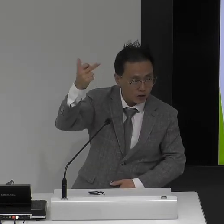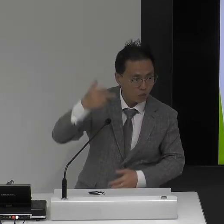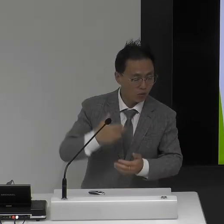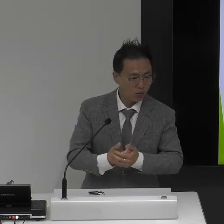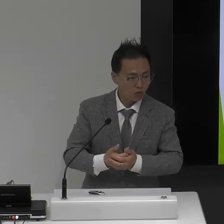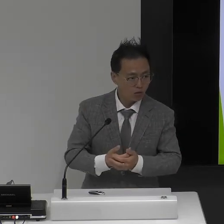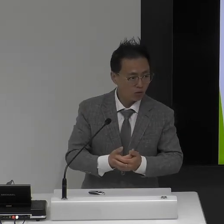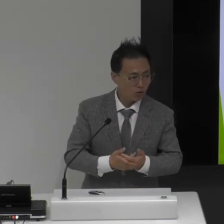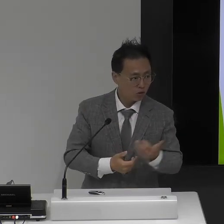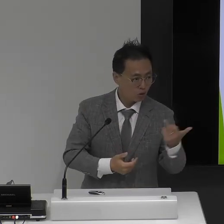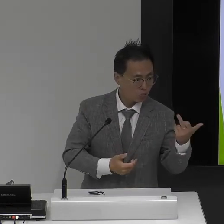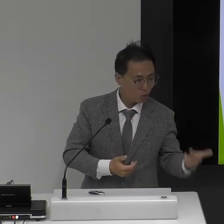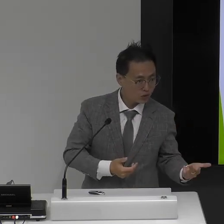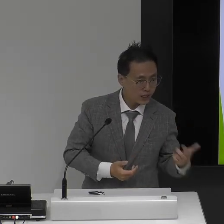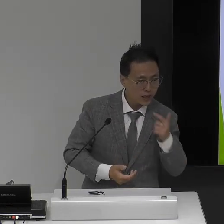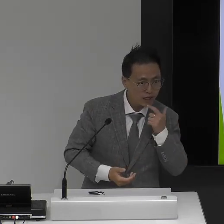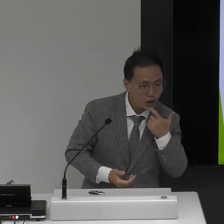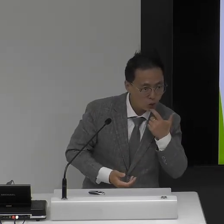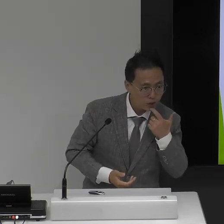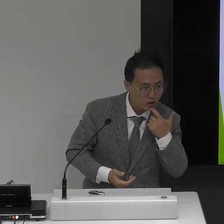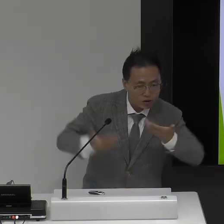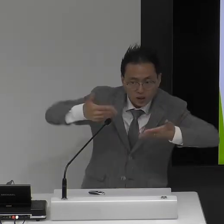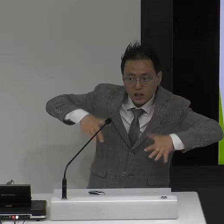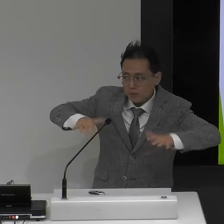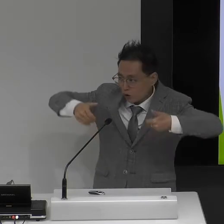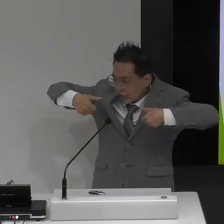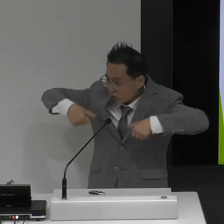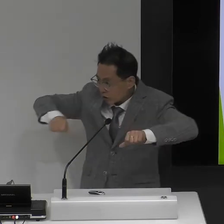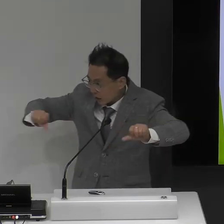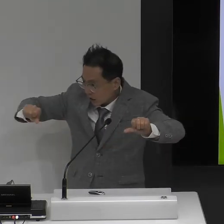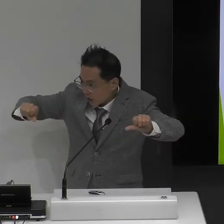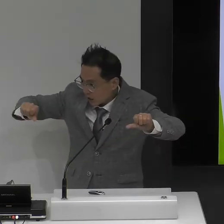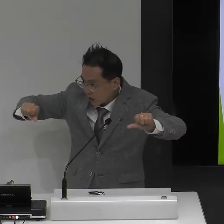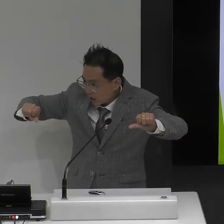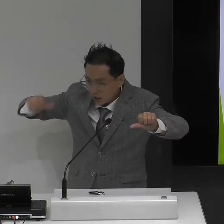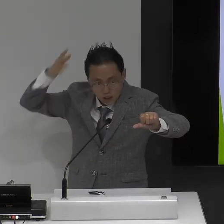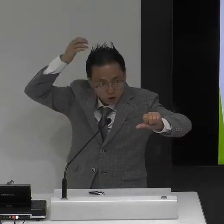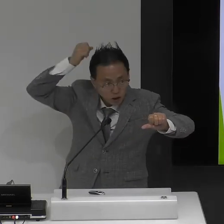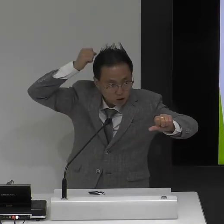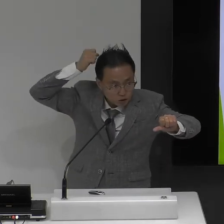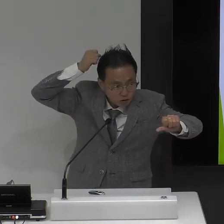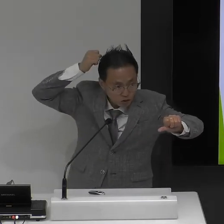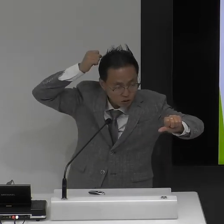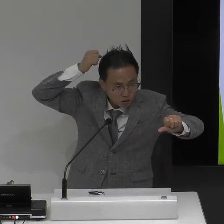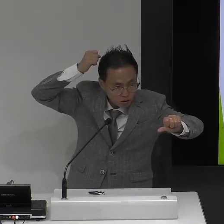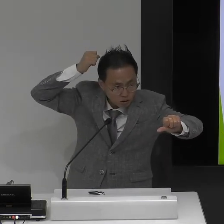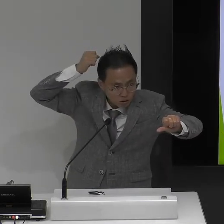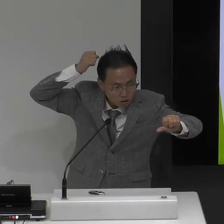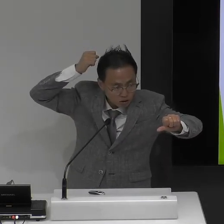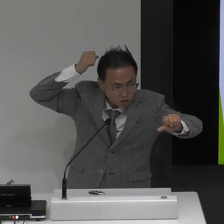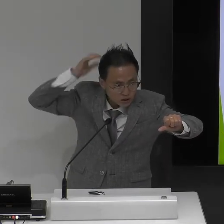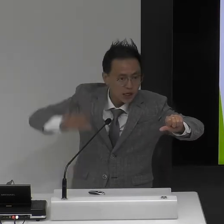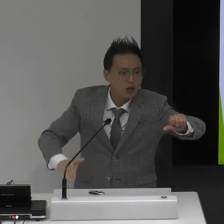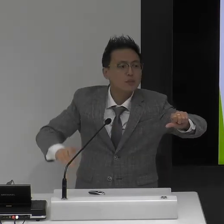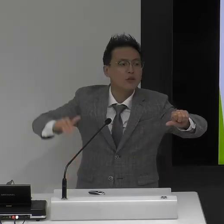형이고 동생이 야곱이에요. 태어나면서 쌍둥이. 기억하시죠? 자,